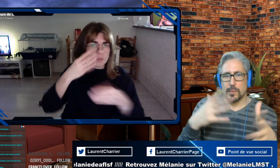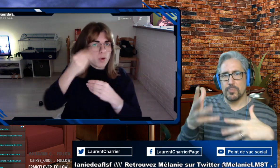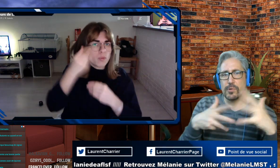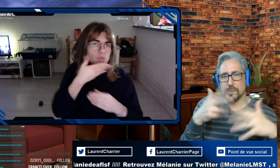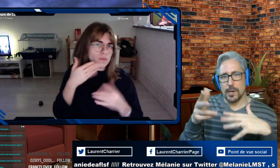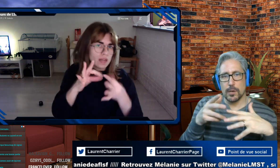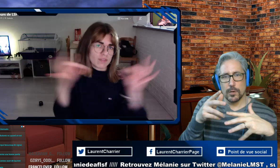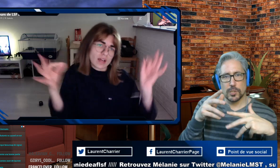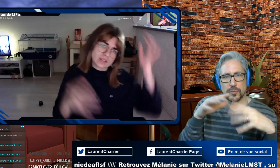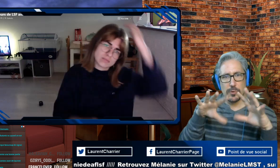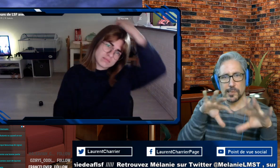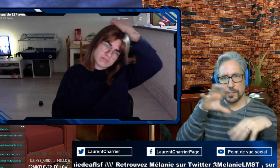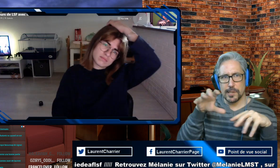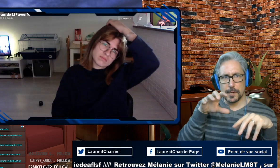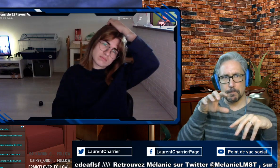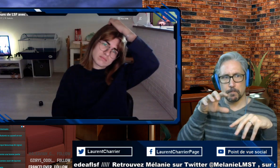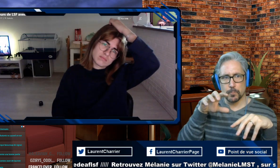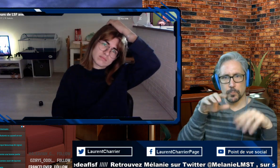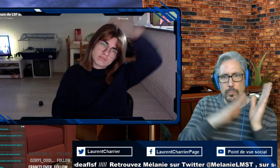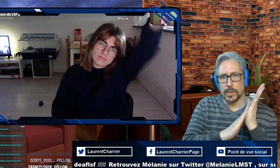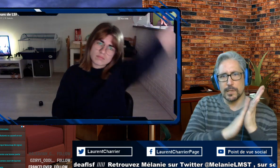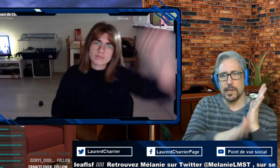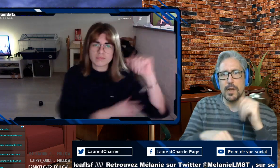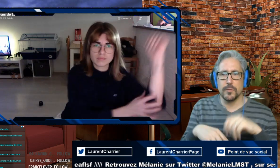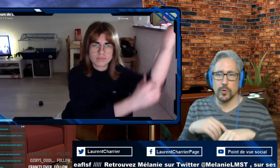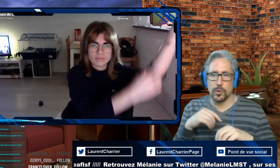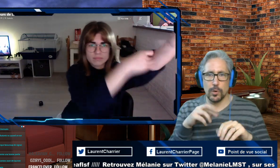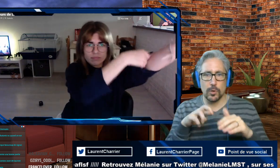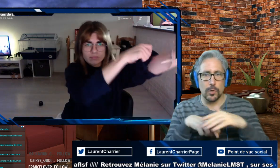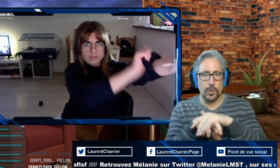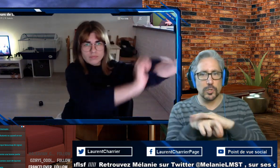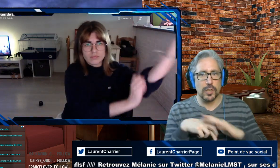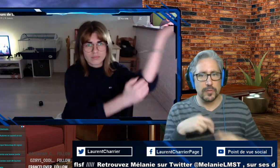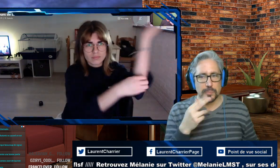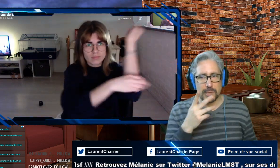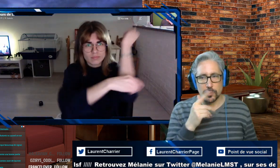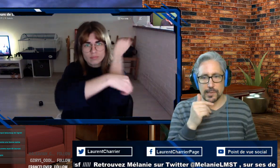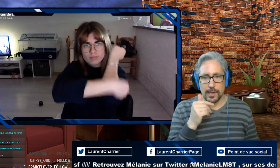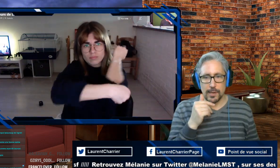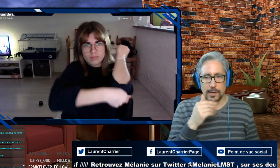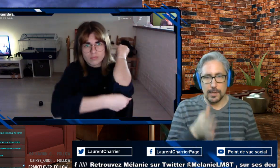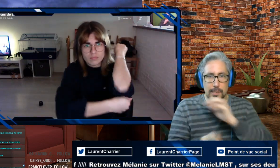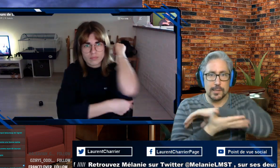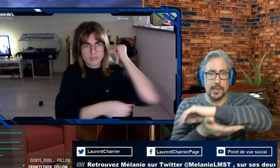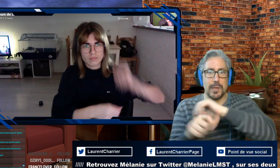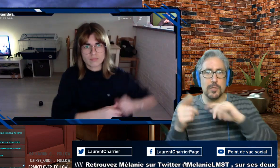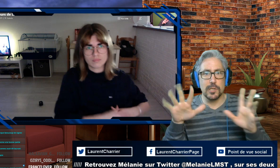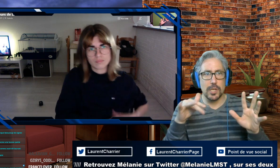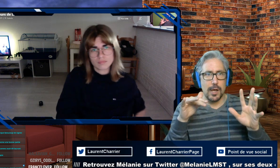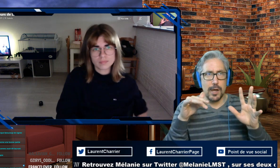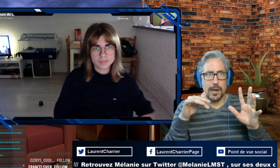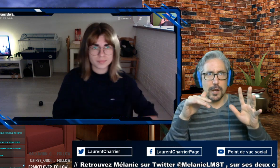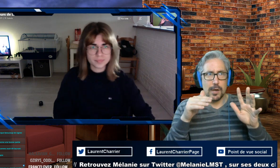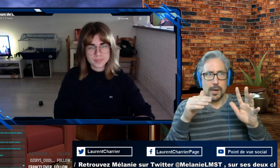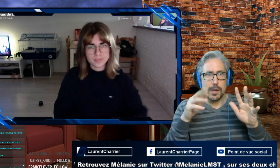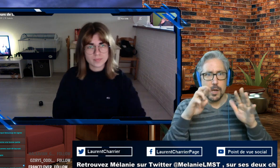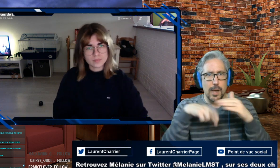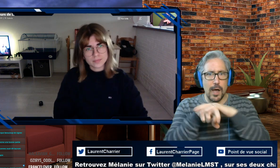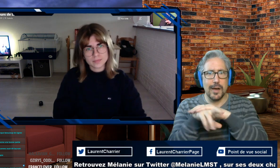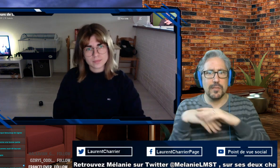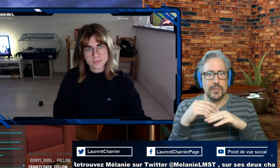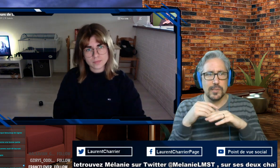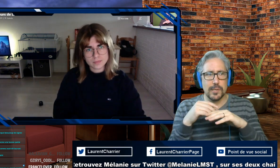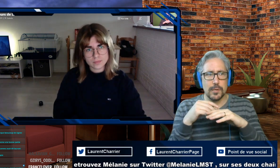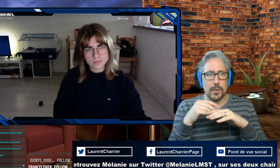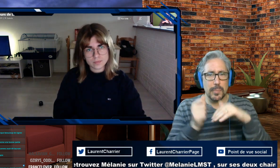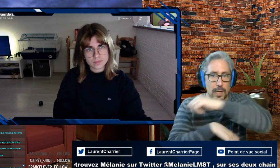ça va venir. Bah, c'est pour ça que je fais aussi des lives quand je révise, parce que ça m'aide déjà